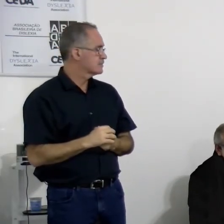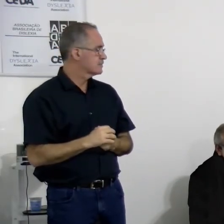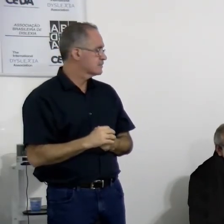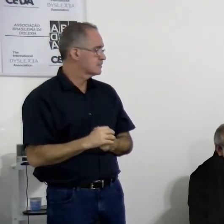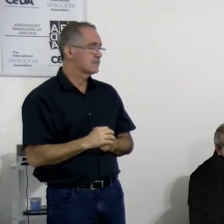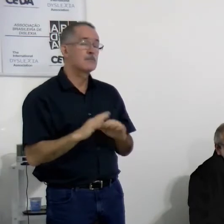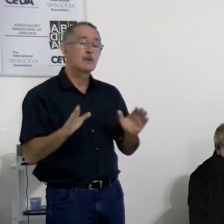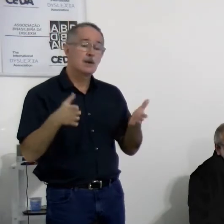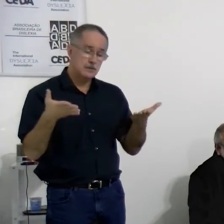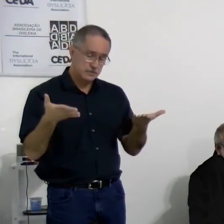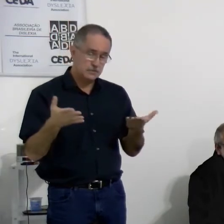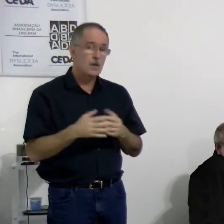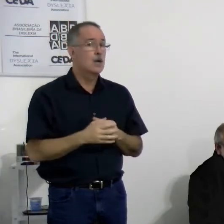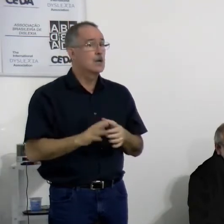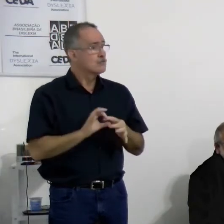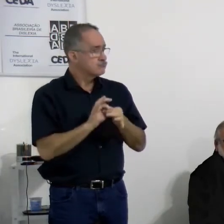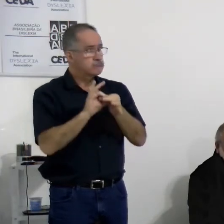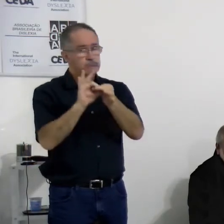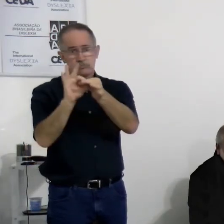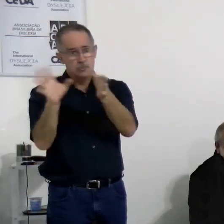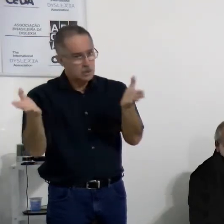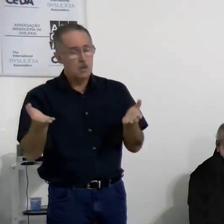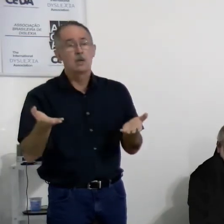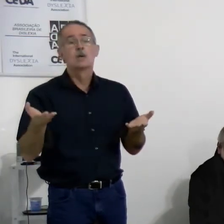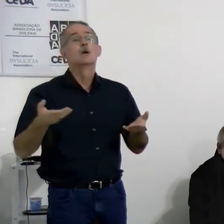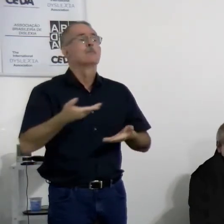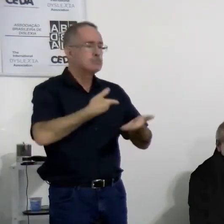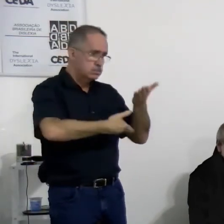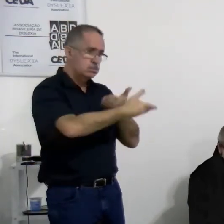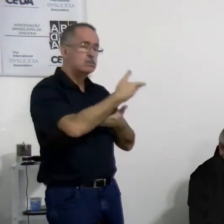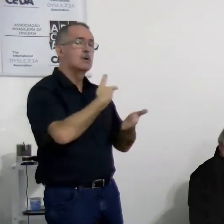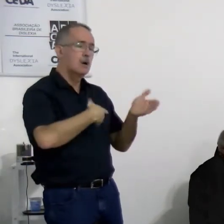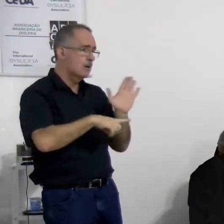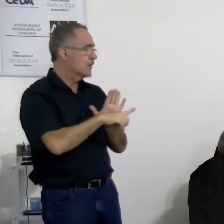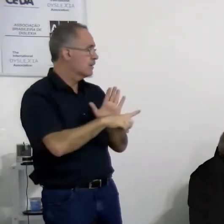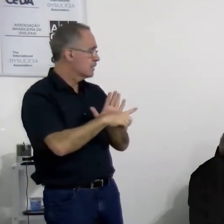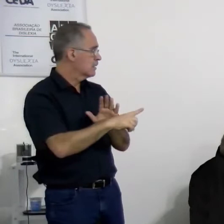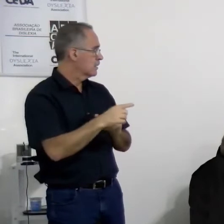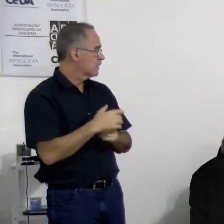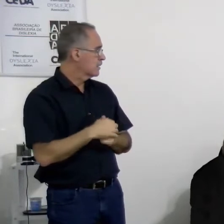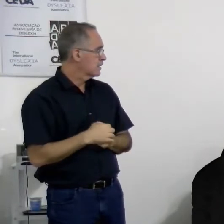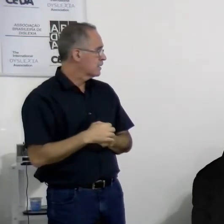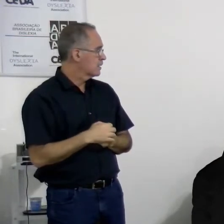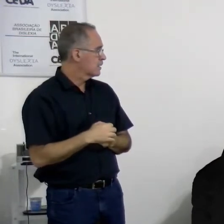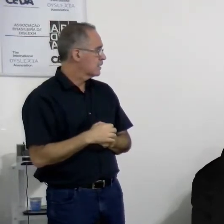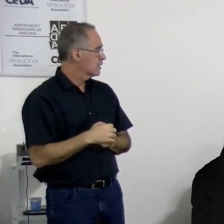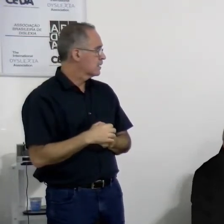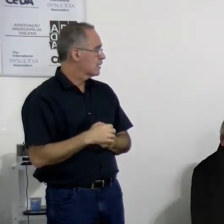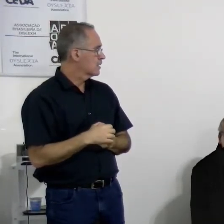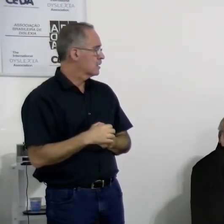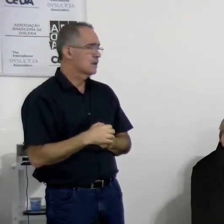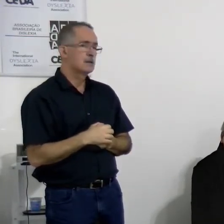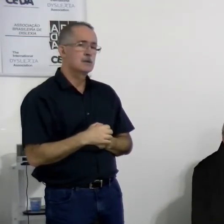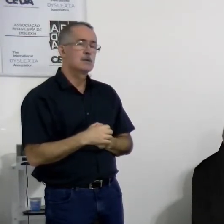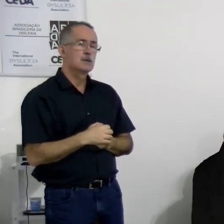Yes. Então, aí está aberto para colaboração. Todo mundo interessado pode vir. She promised. What? Yeah. Ela prometeu a gente.